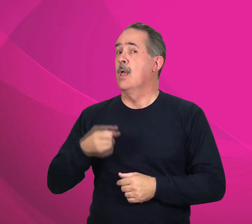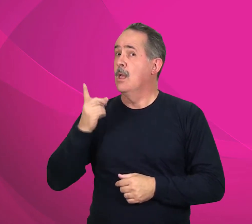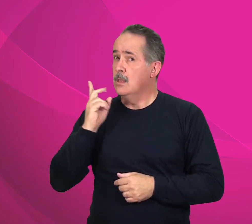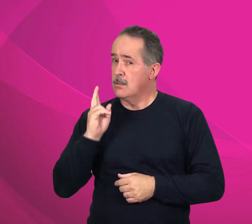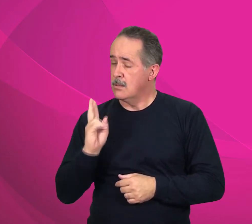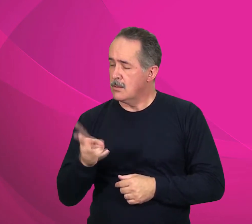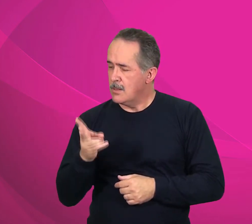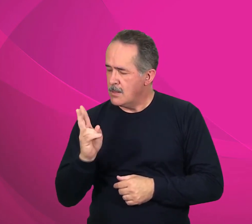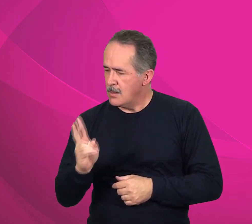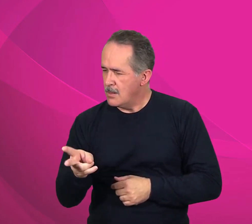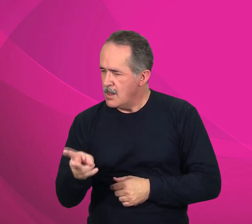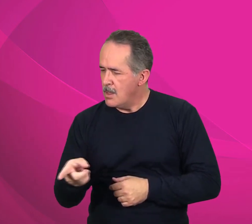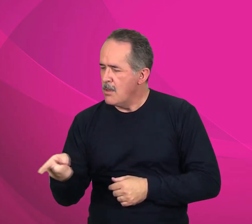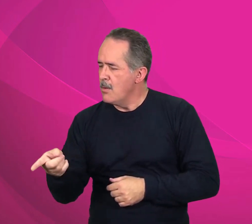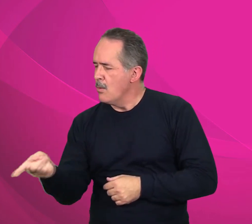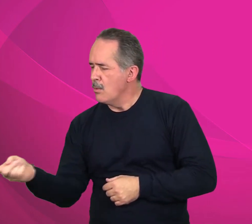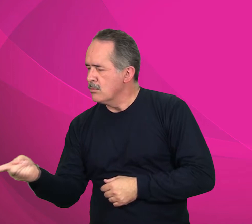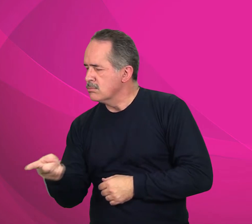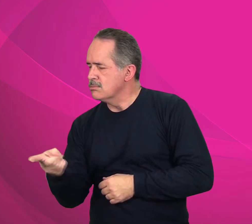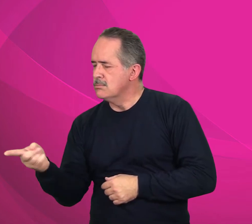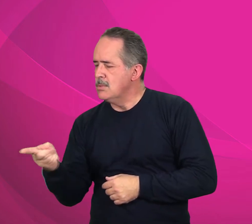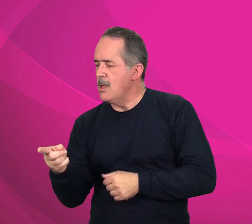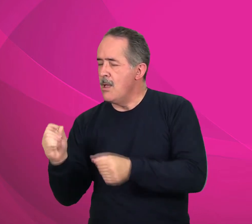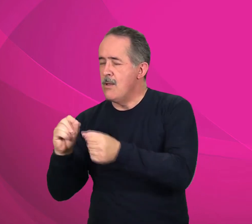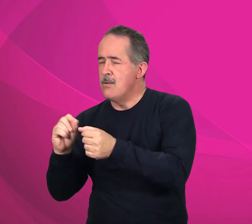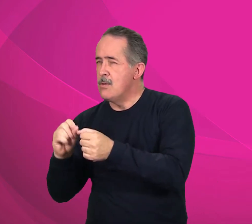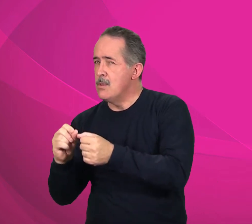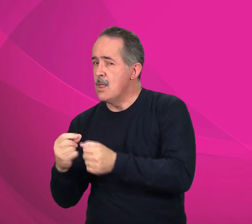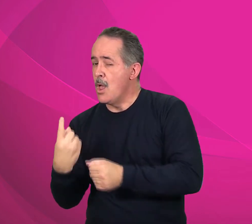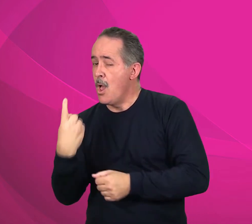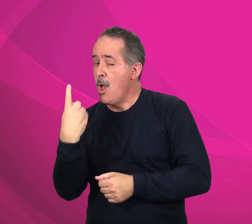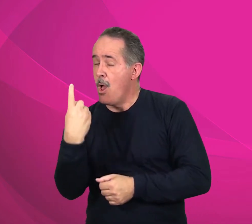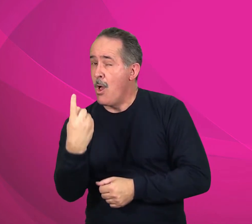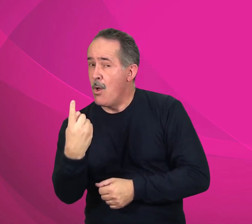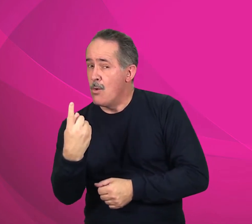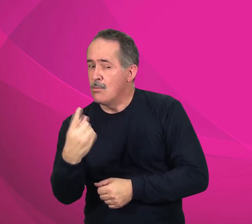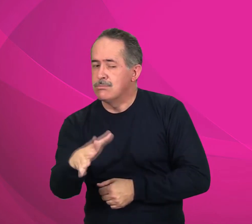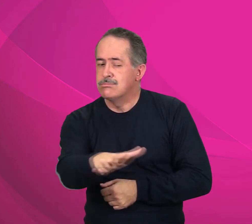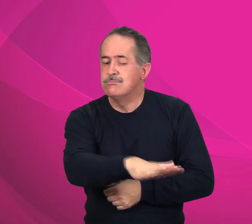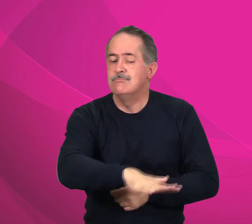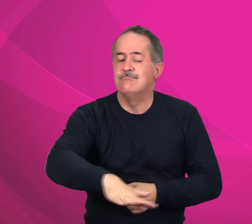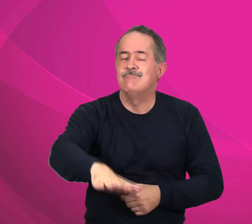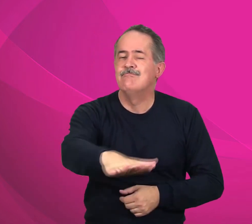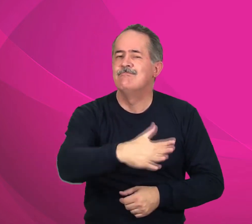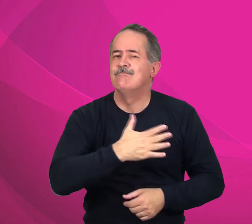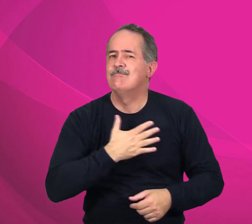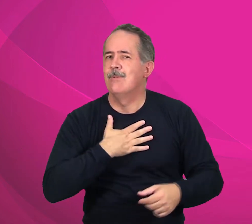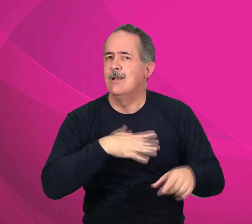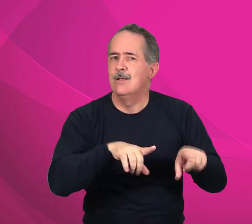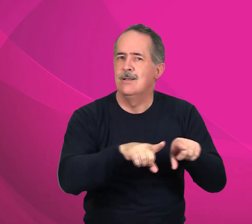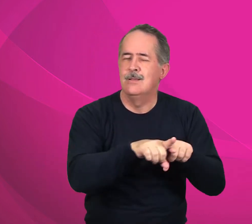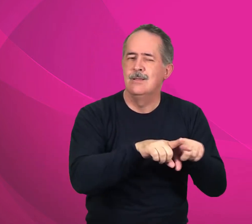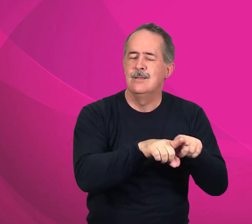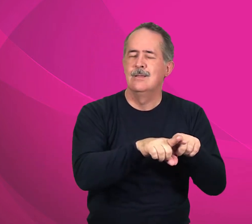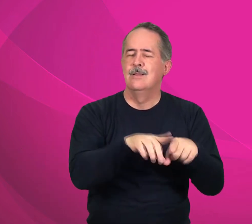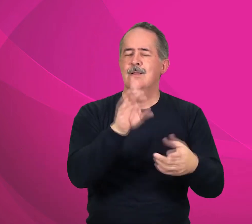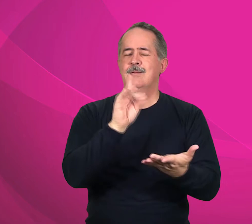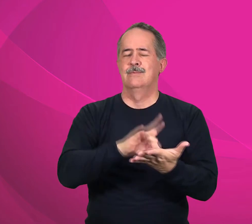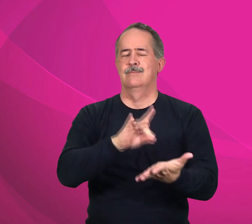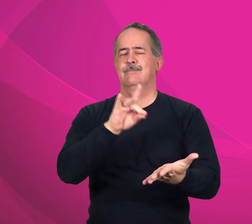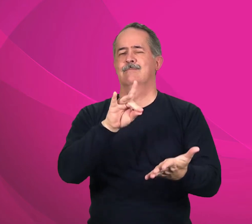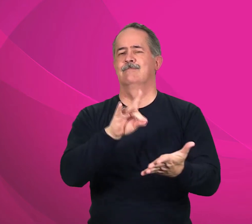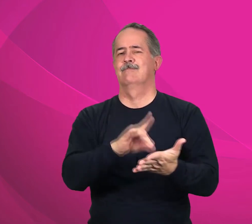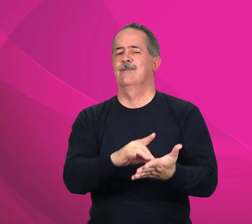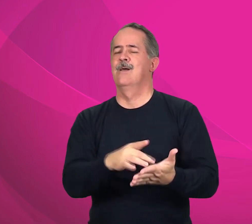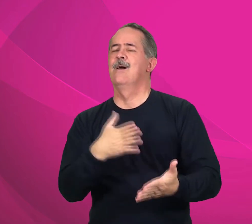todas as vezes que fizestes a um dos pequeninos dos meus irmãos foi a